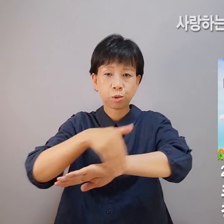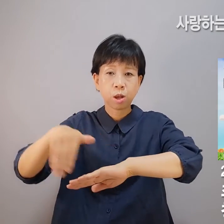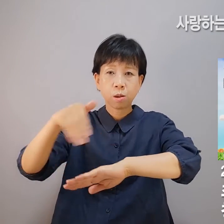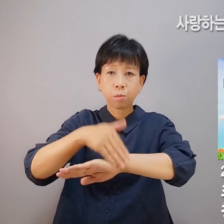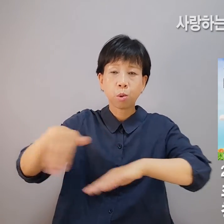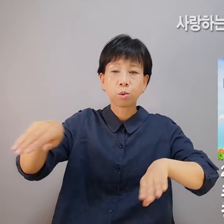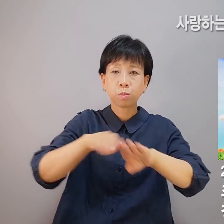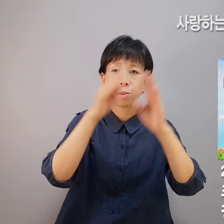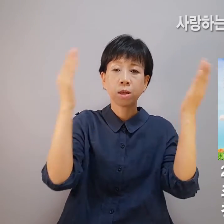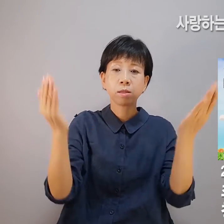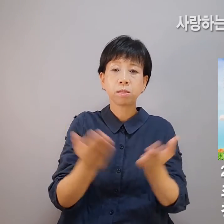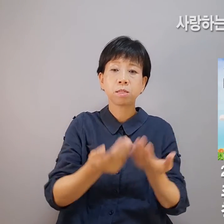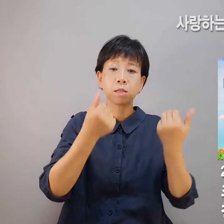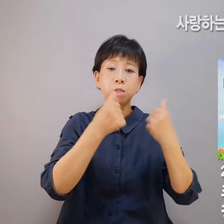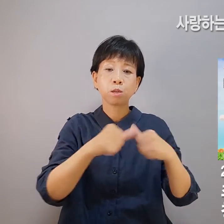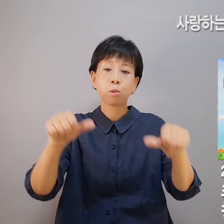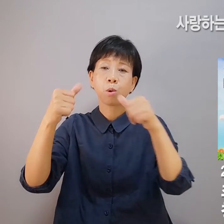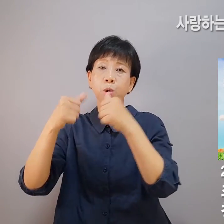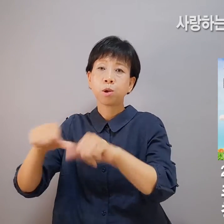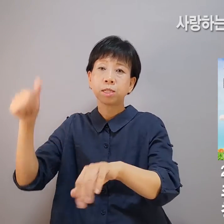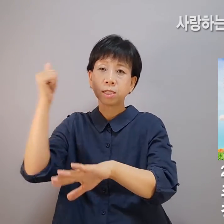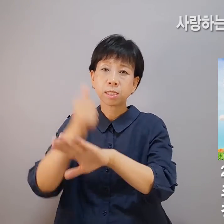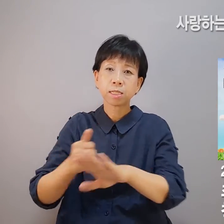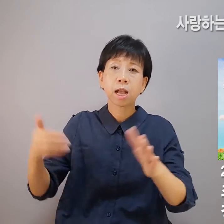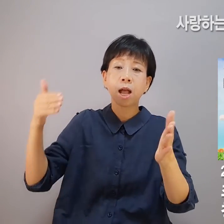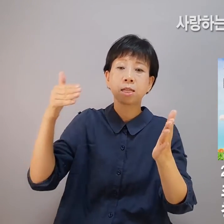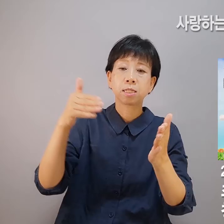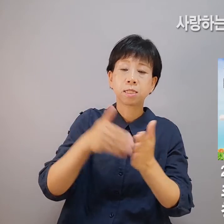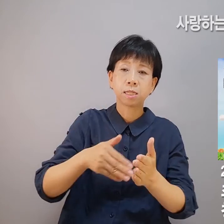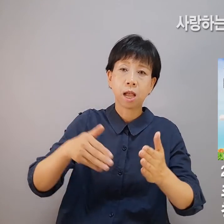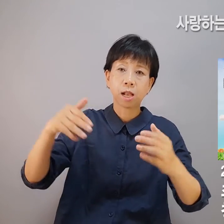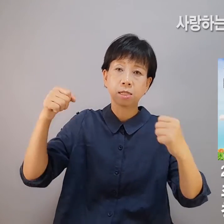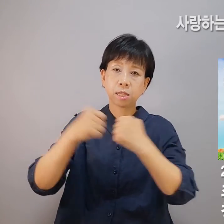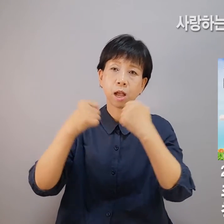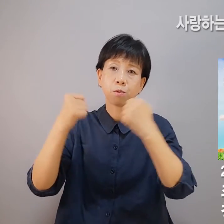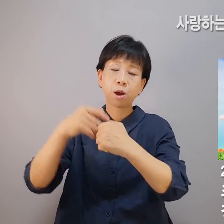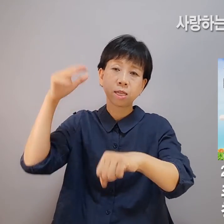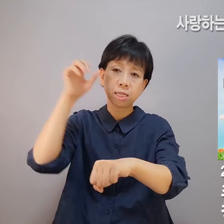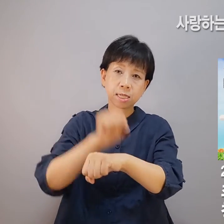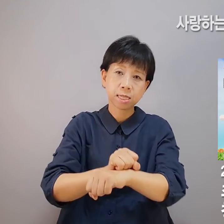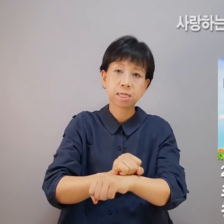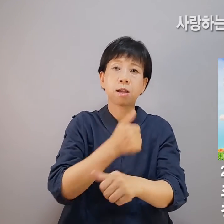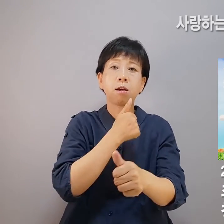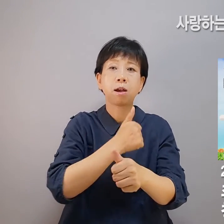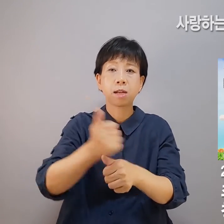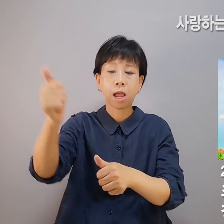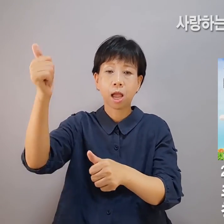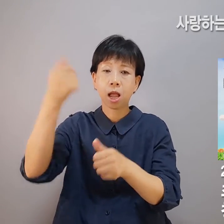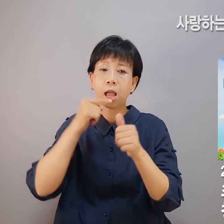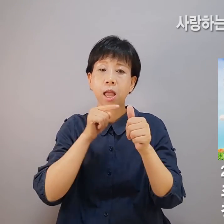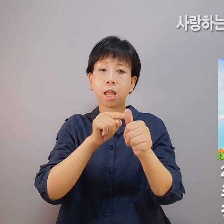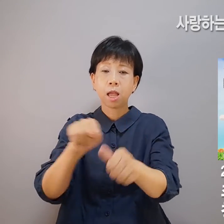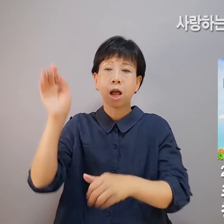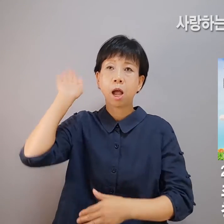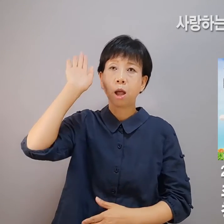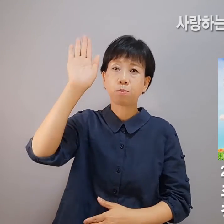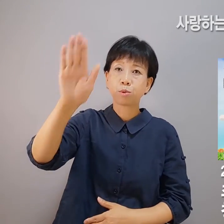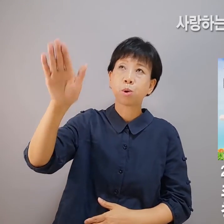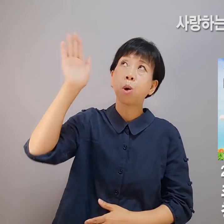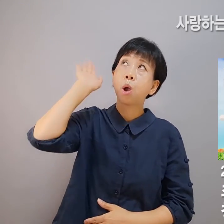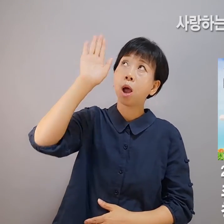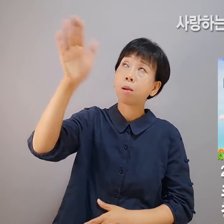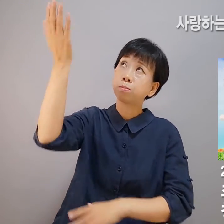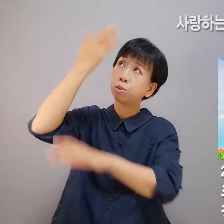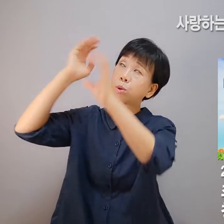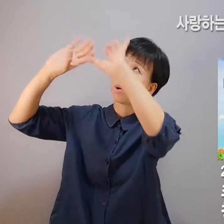정막이 흉게 모두 깨트리고 끝까지 잘 싸워 이겨. 다 일어나서